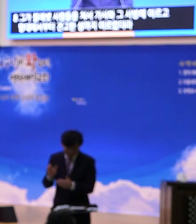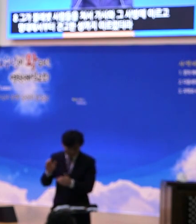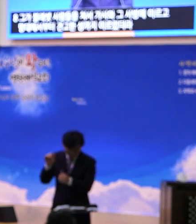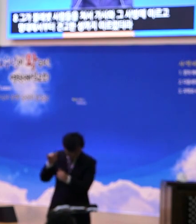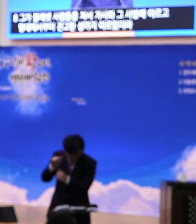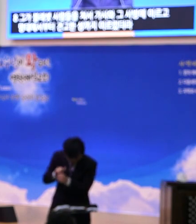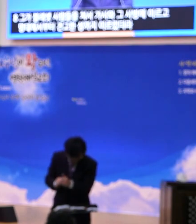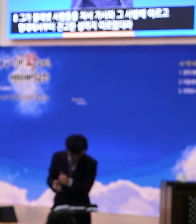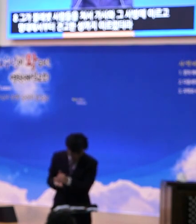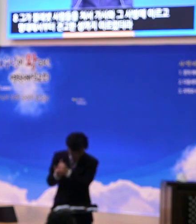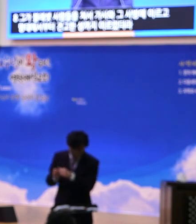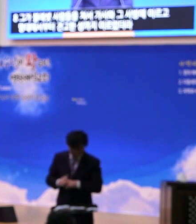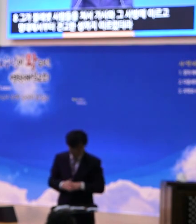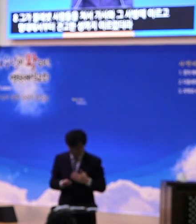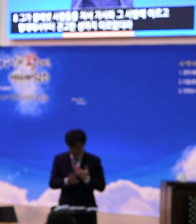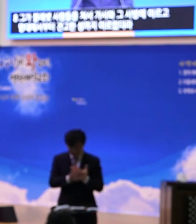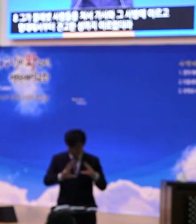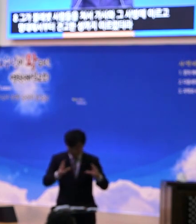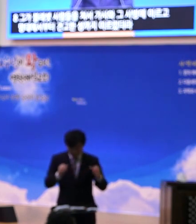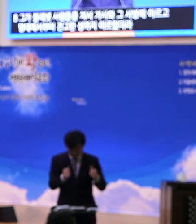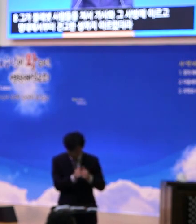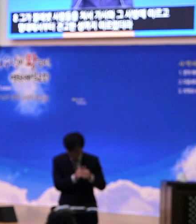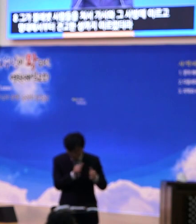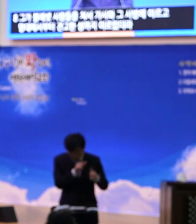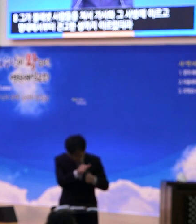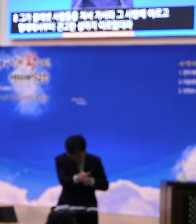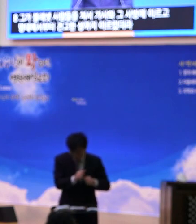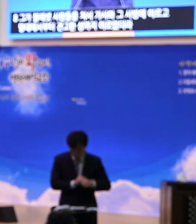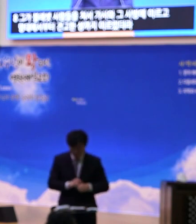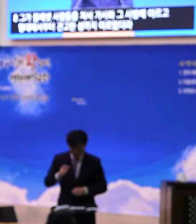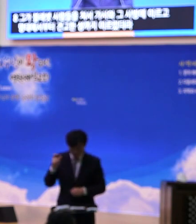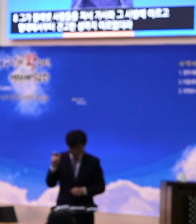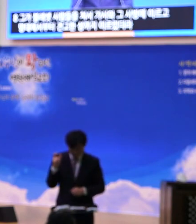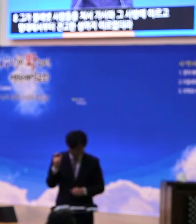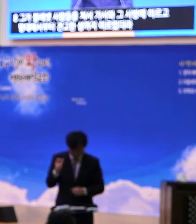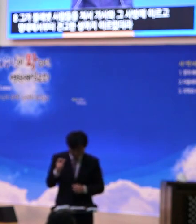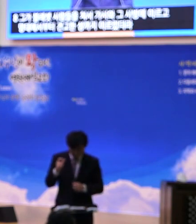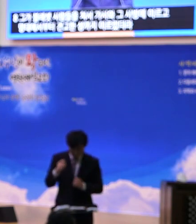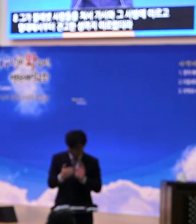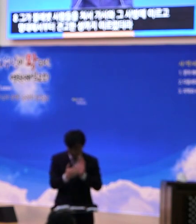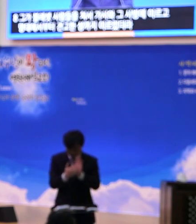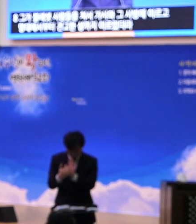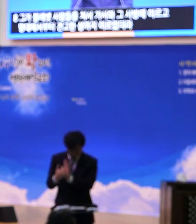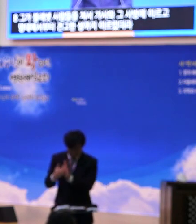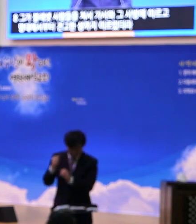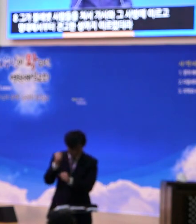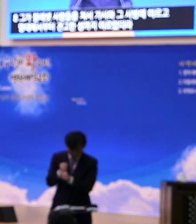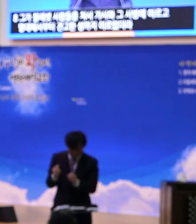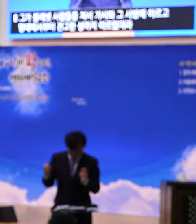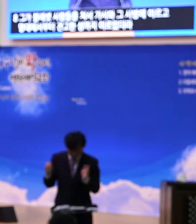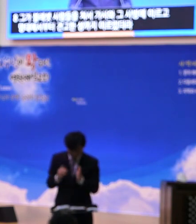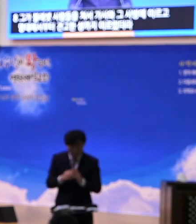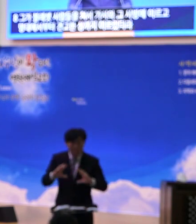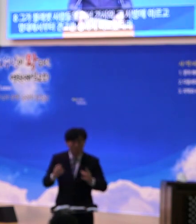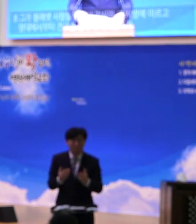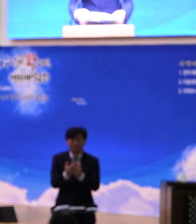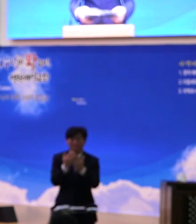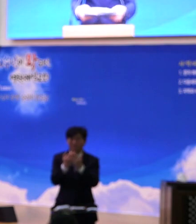가사와 그 사방에 이르고 망대에서부터 견고한 성까지 이르렀더라. 아멘.